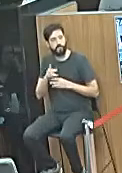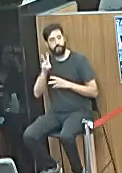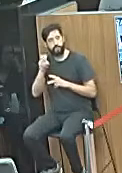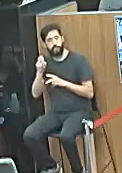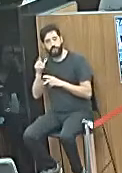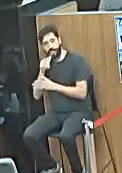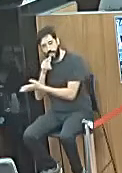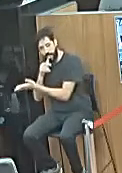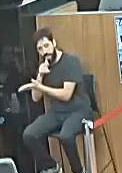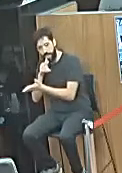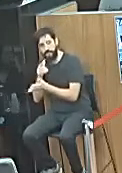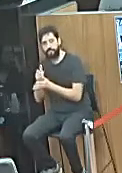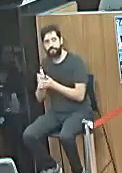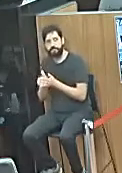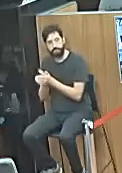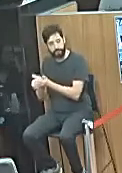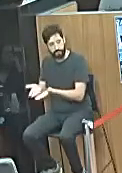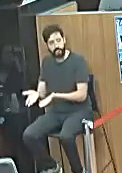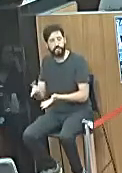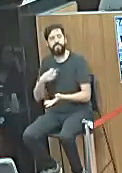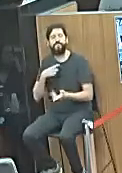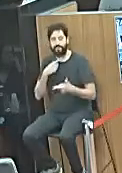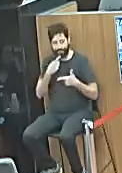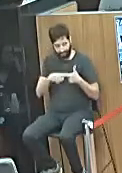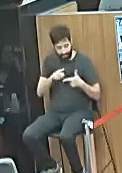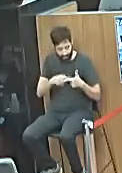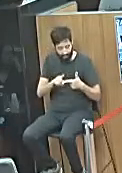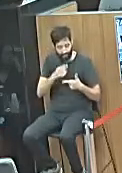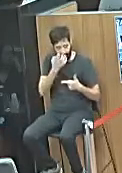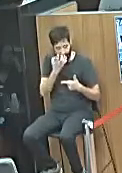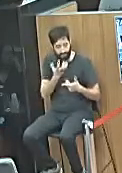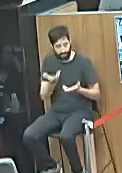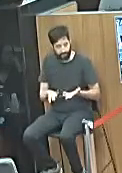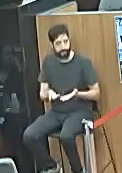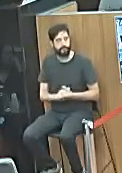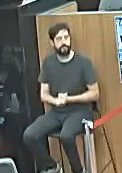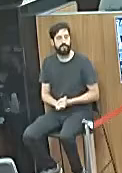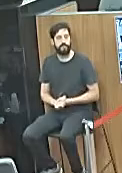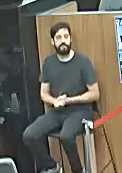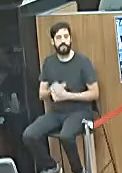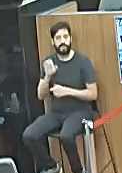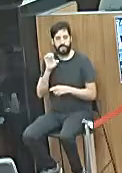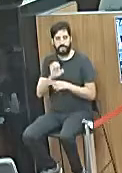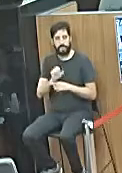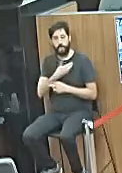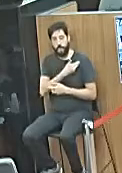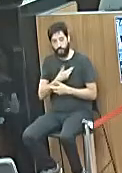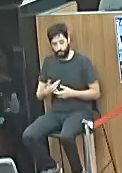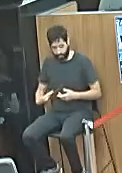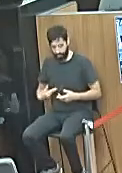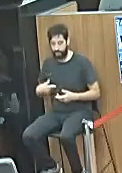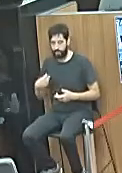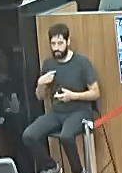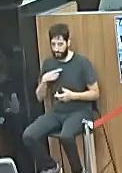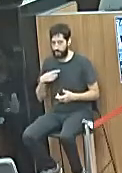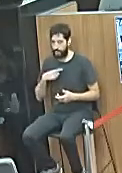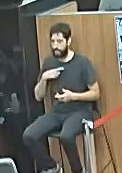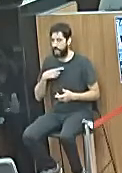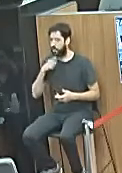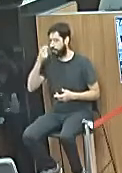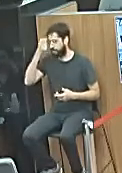as outras que a gente sabe que existe um grande problema mesmo crise hídrica no estado e o governo tem total consciência